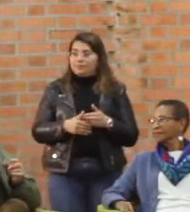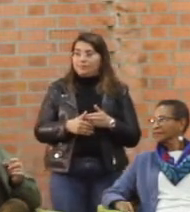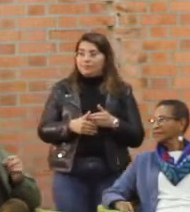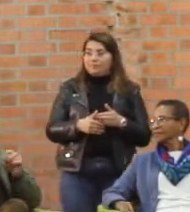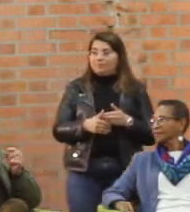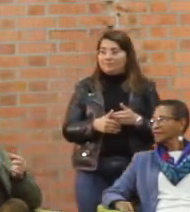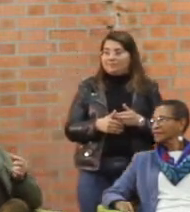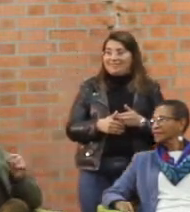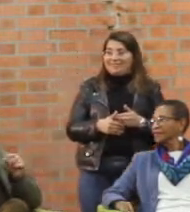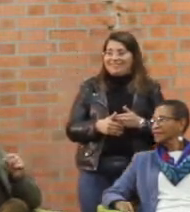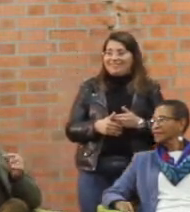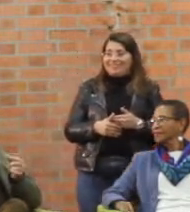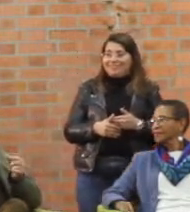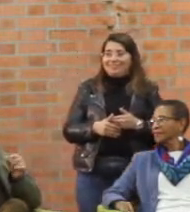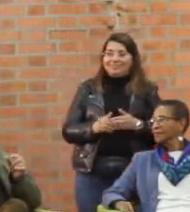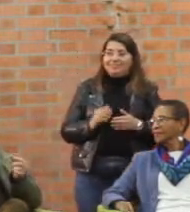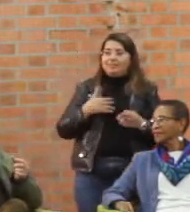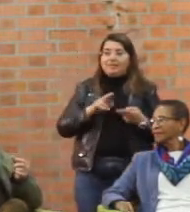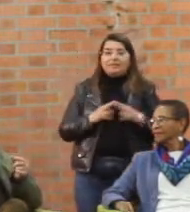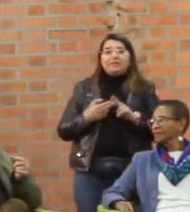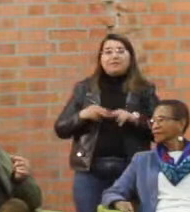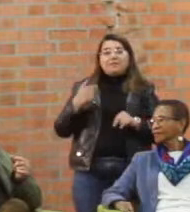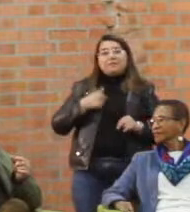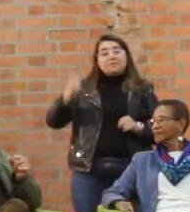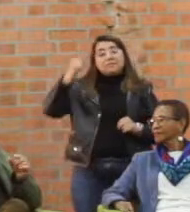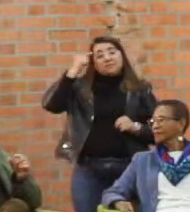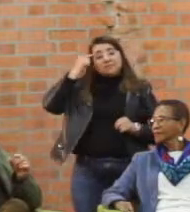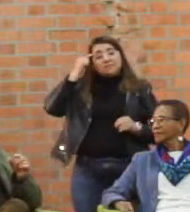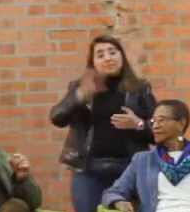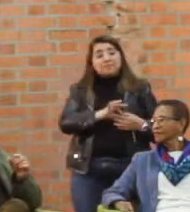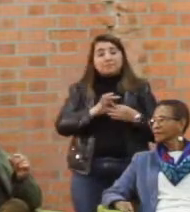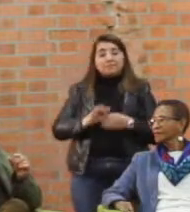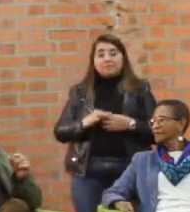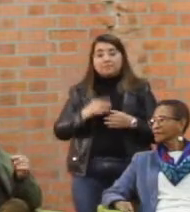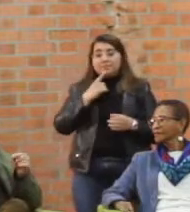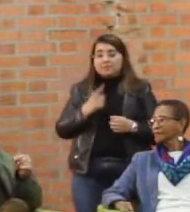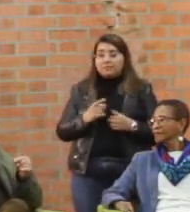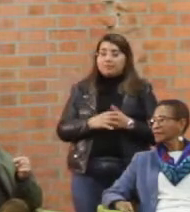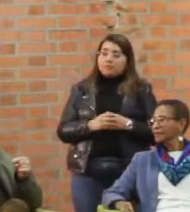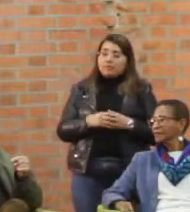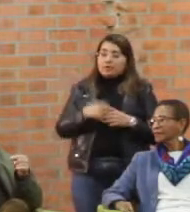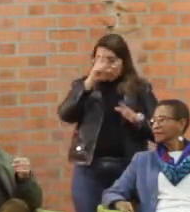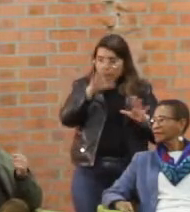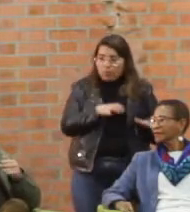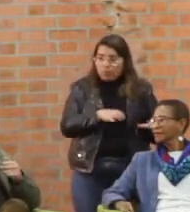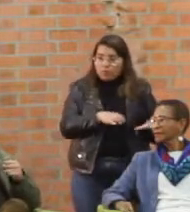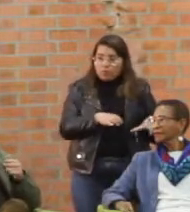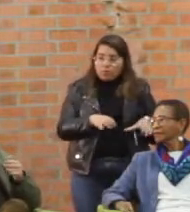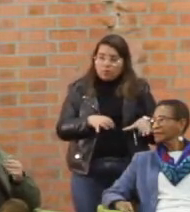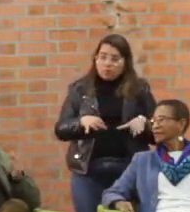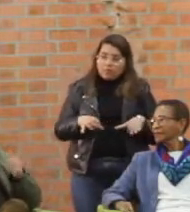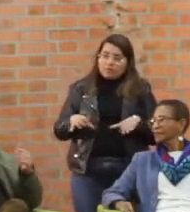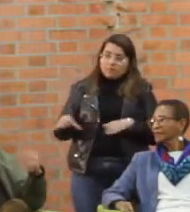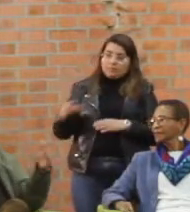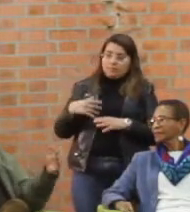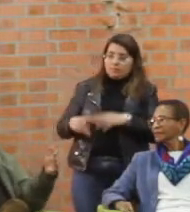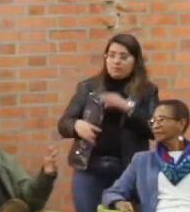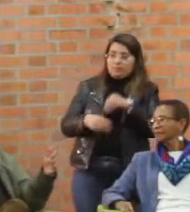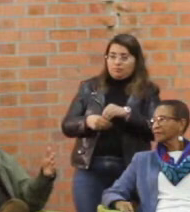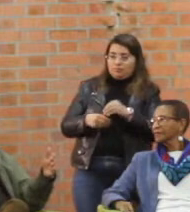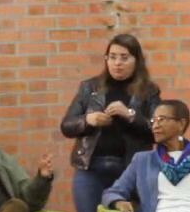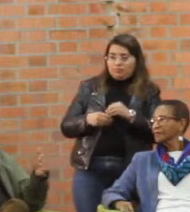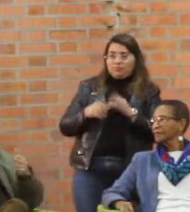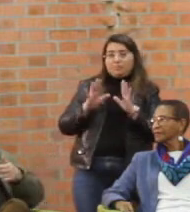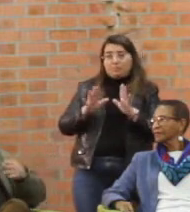cuando uno despenaliza no siempre está diciendo que es que el comportamiento lo despenalizo Pero sigue